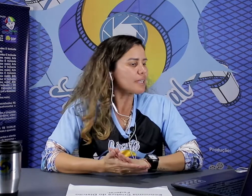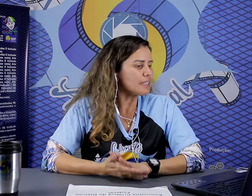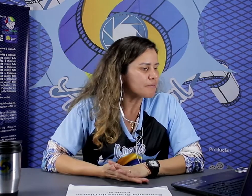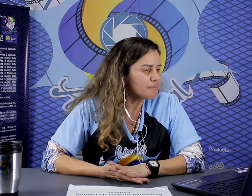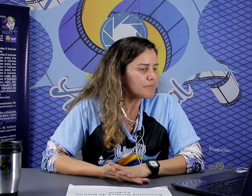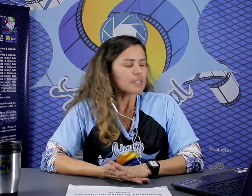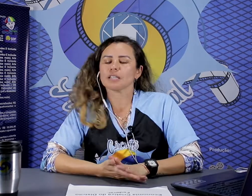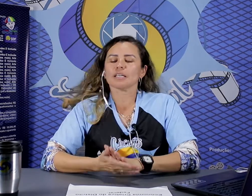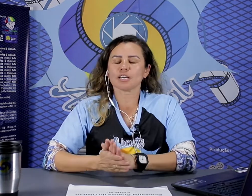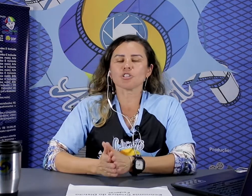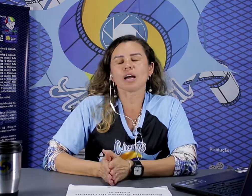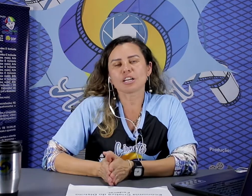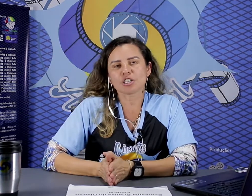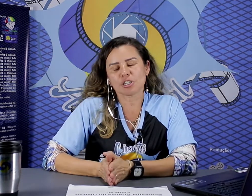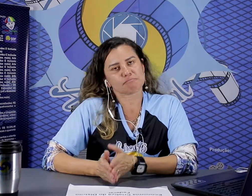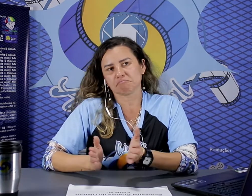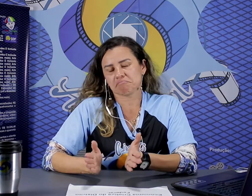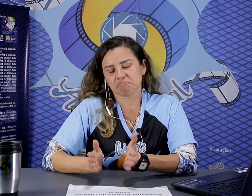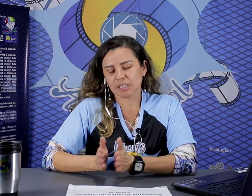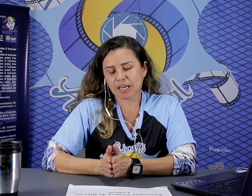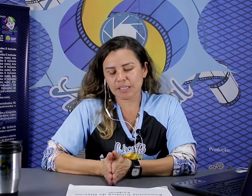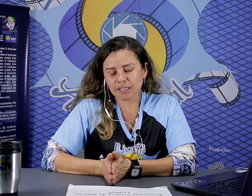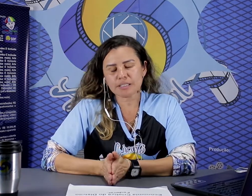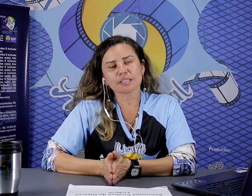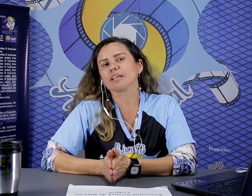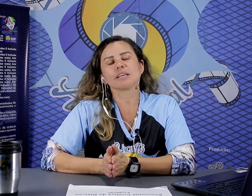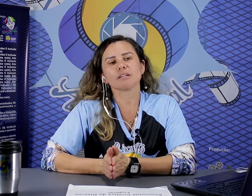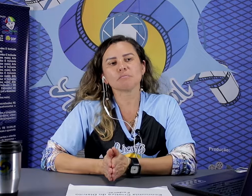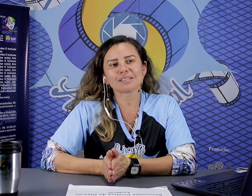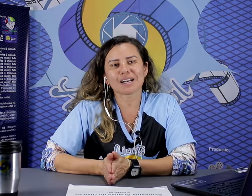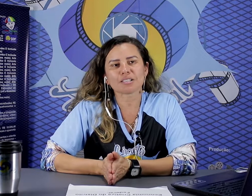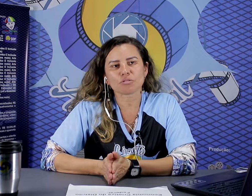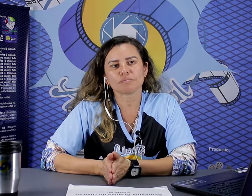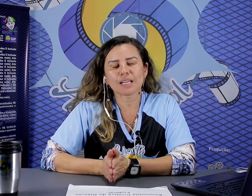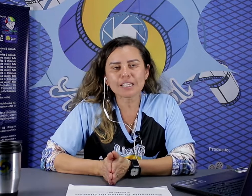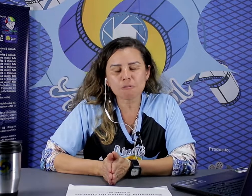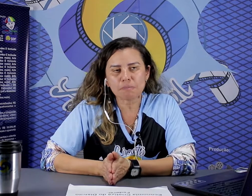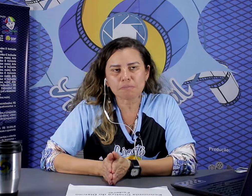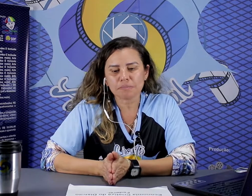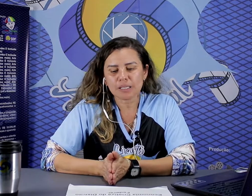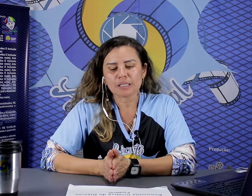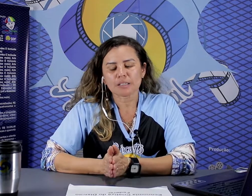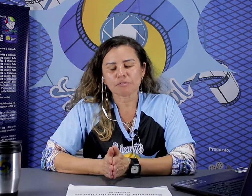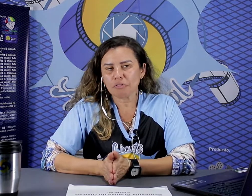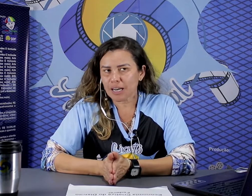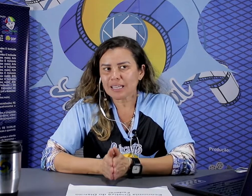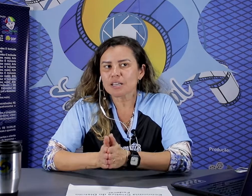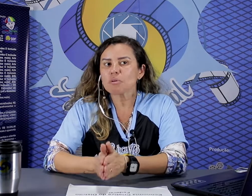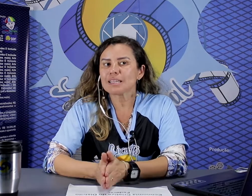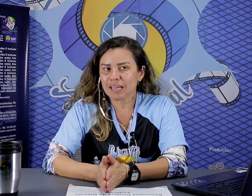que a gente acha que a criança teria um atraso na língua? Vou falar da língua dela,